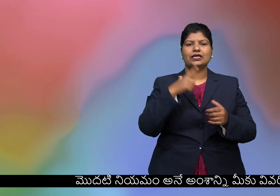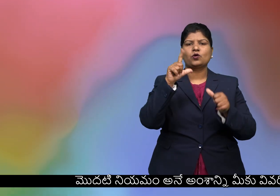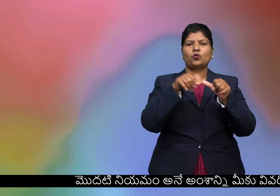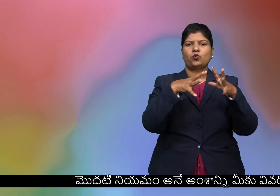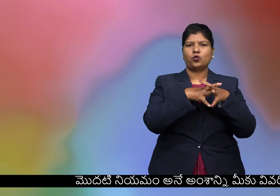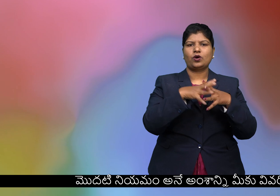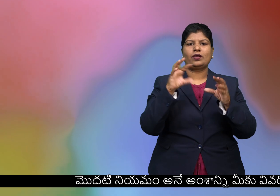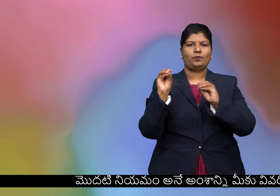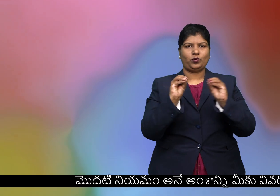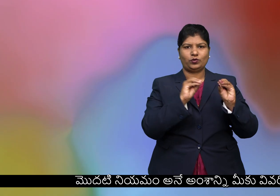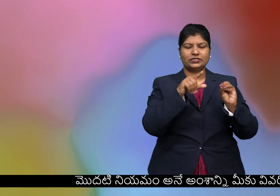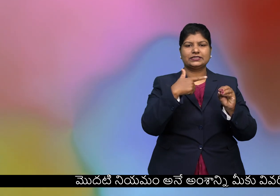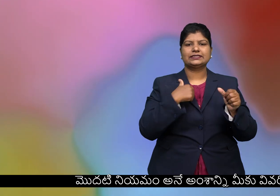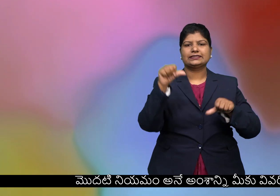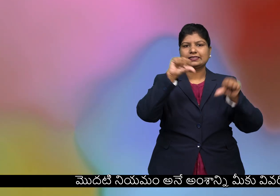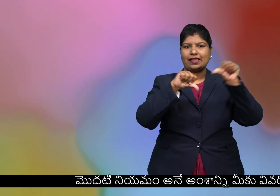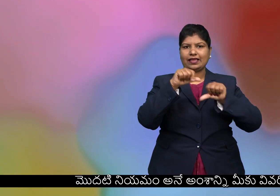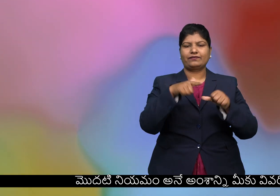అంశాన్ని మీకు వివరిస్తాను.